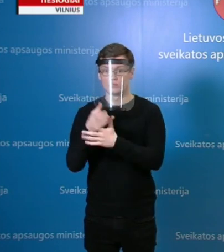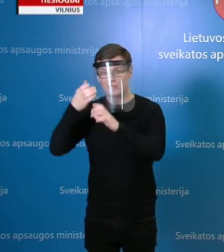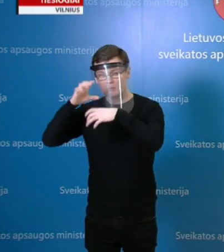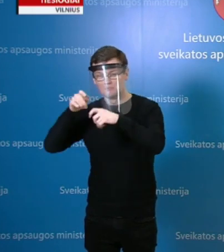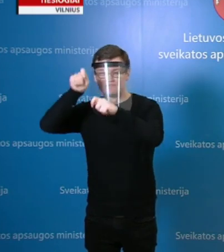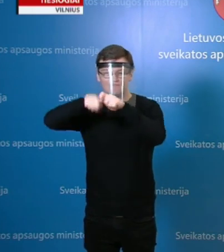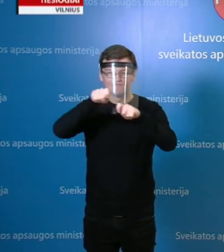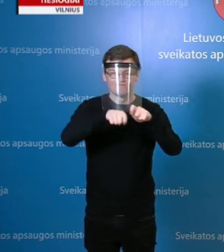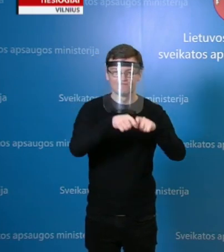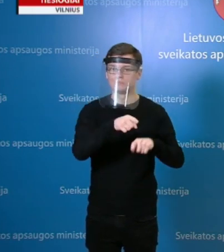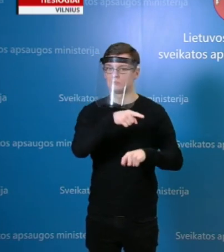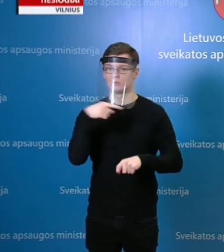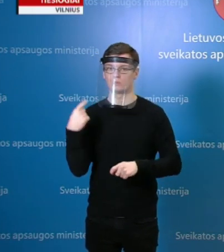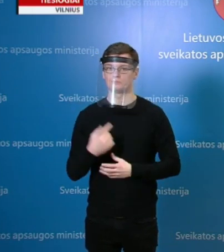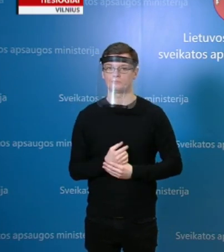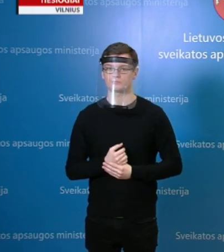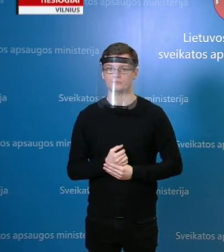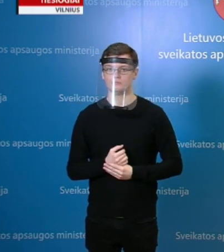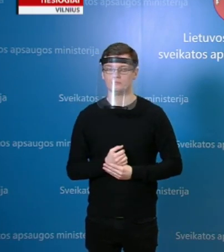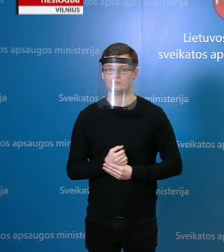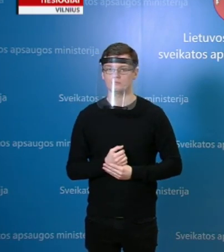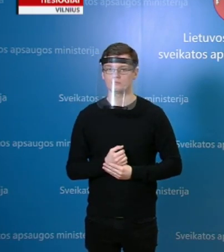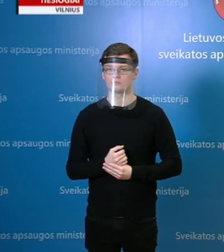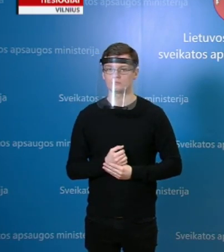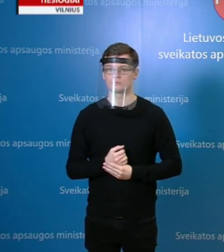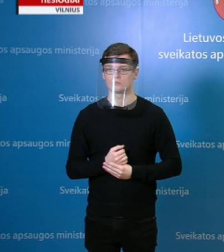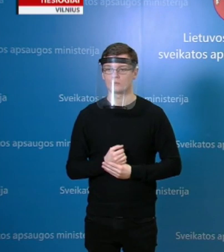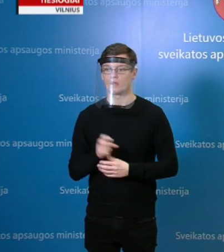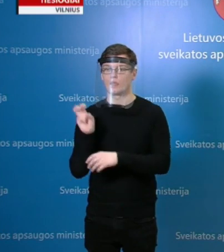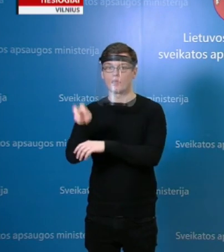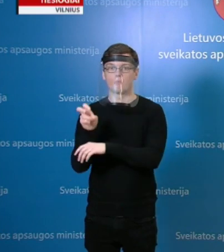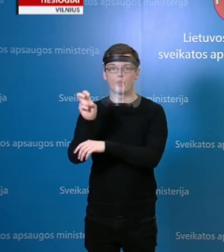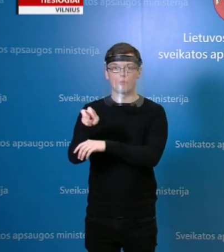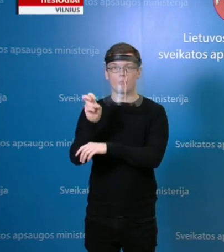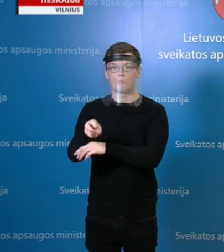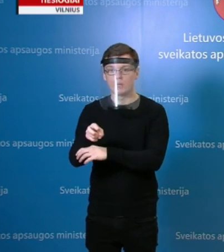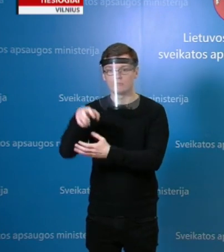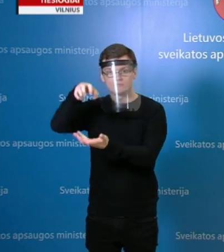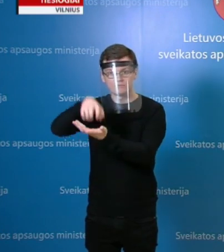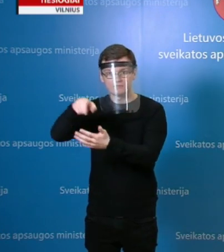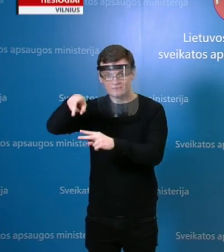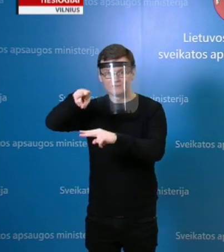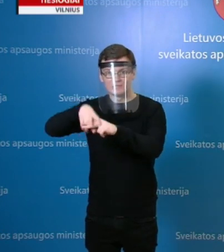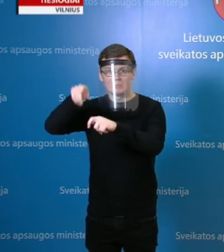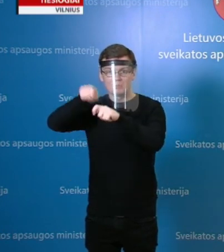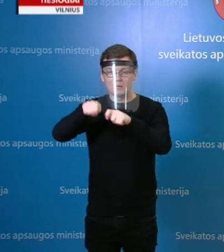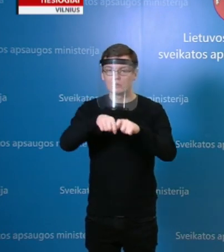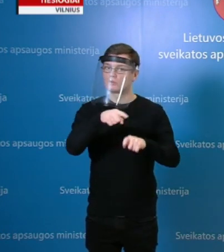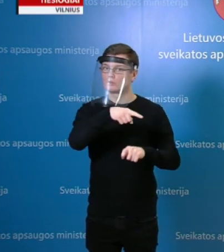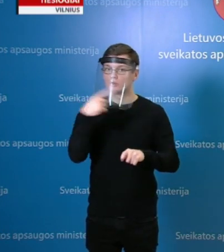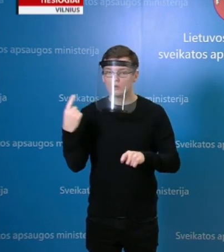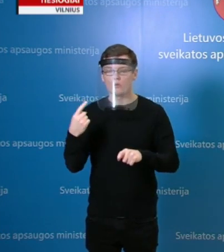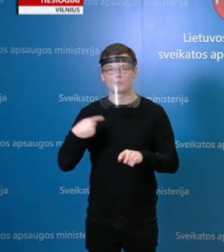punktus prakeliauja labai daug tyriamųjų ir tikrai kviečiu visus elgtis atsakingai, nesiregistruoti